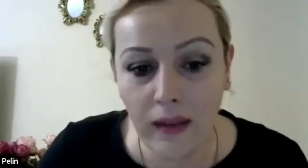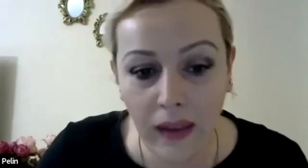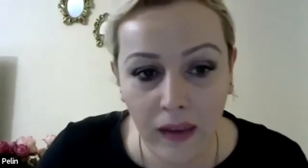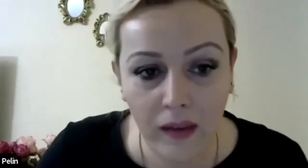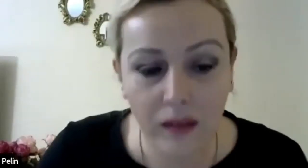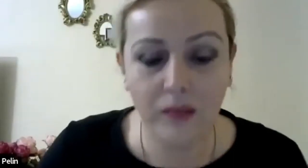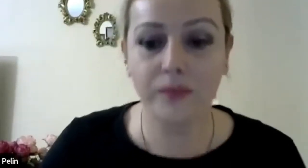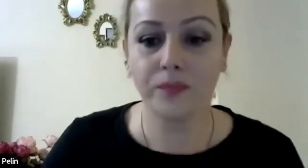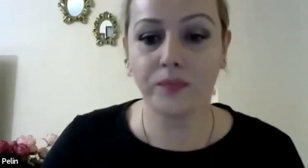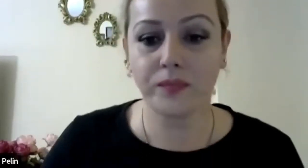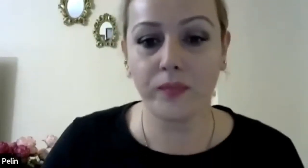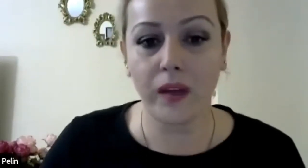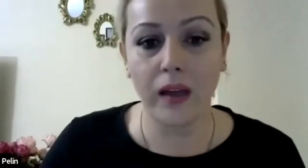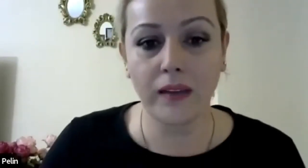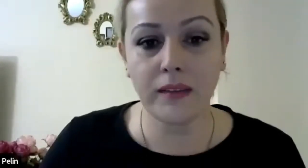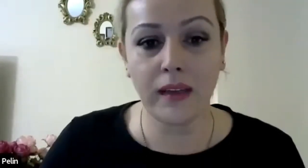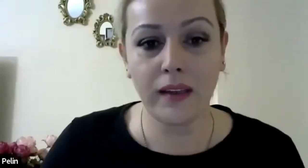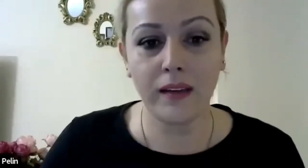ne? Adın ne?